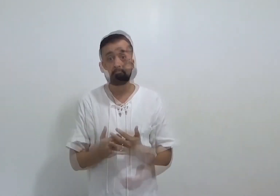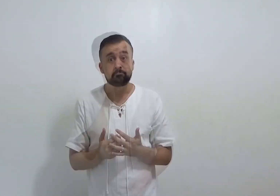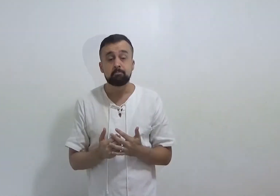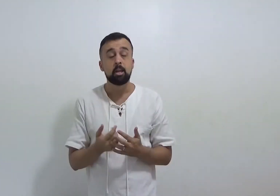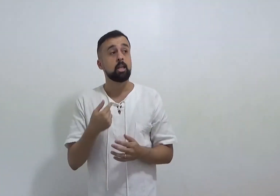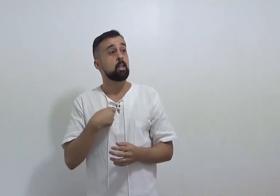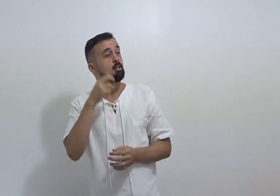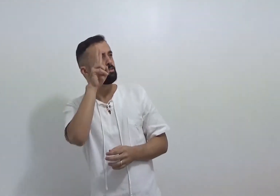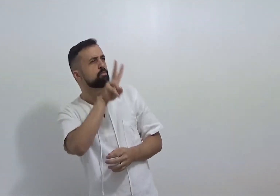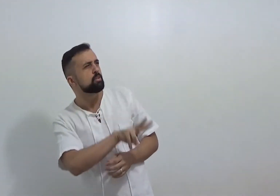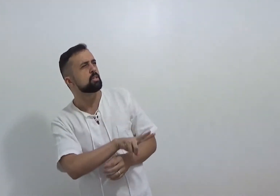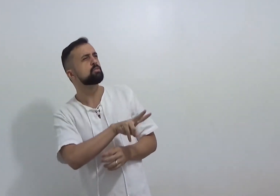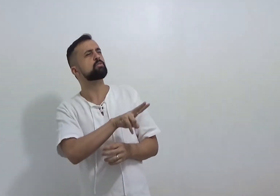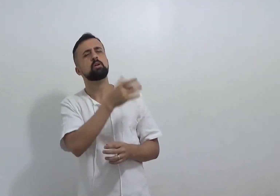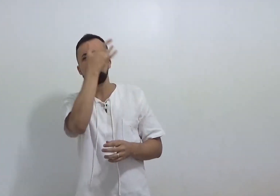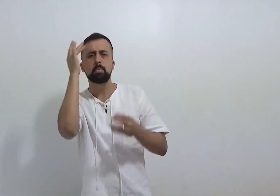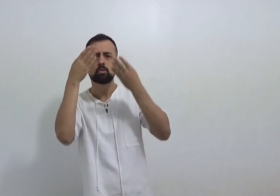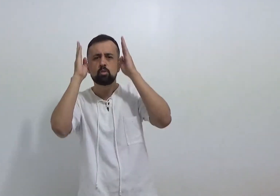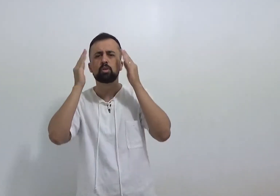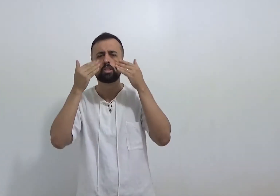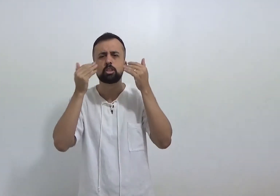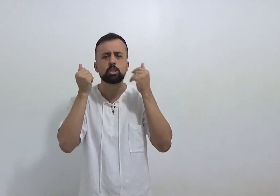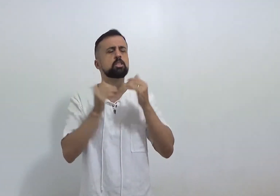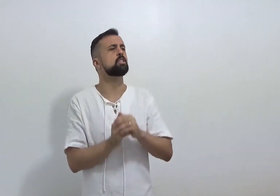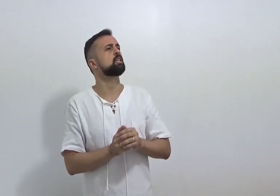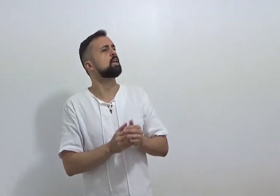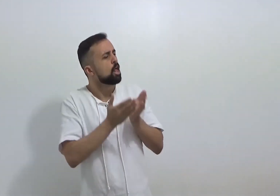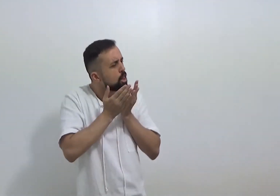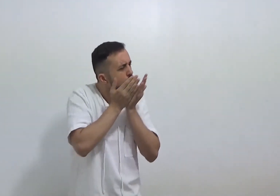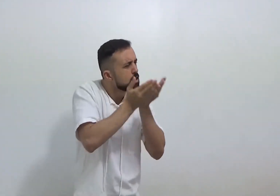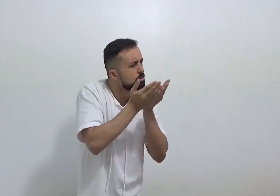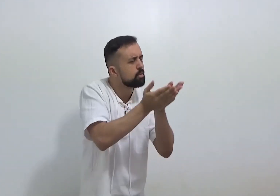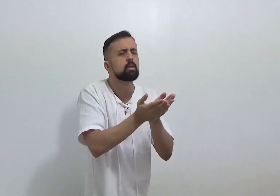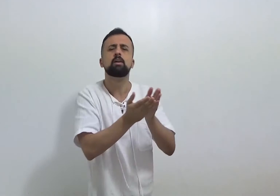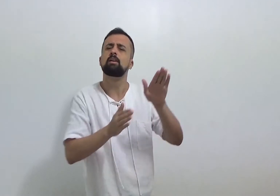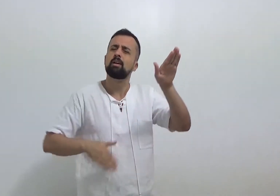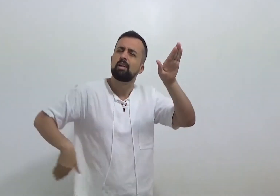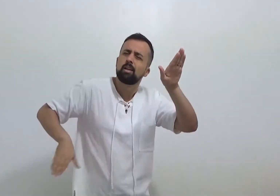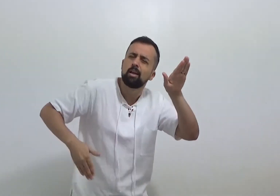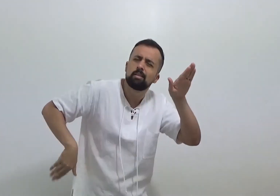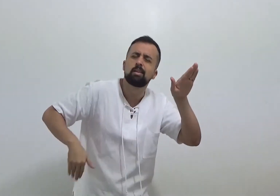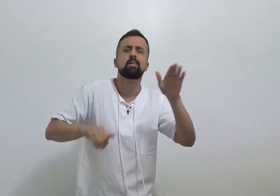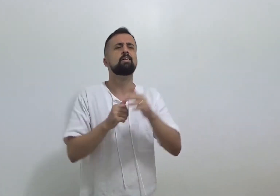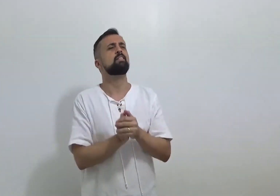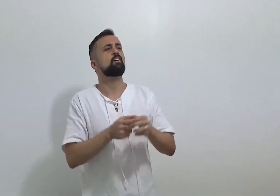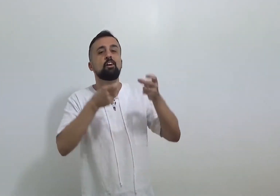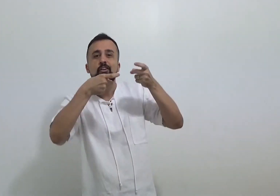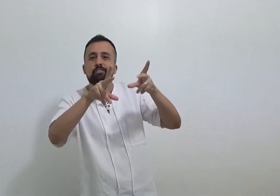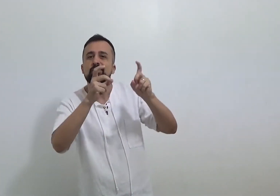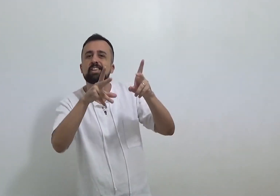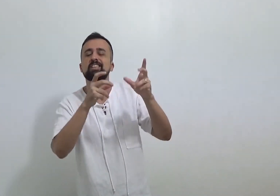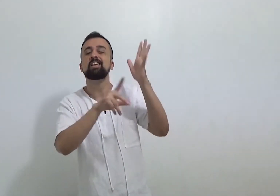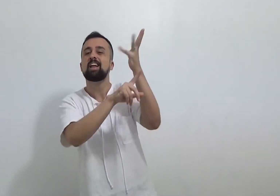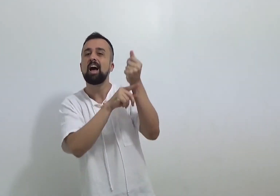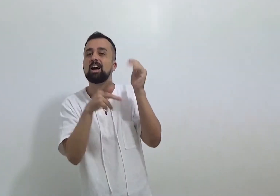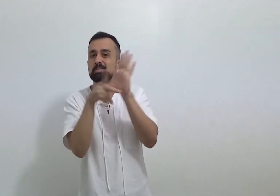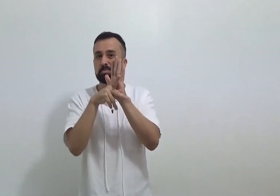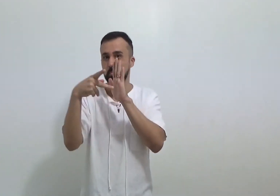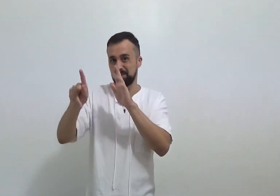vi eles fazendo isso. Eu os vejo navegando,